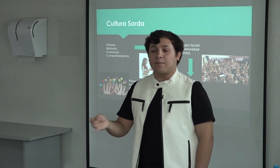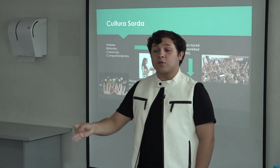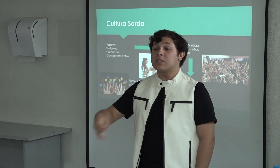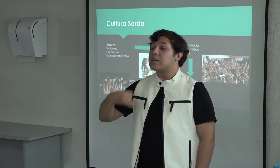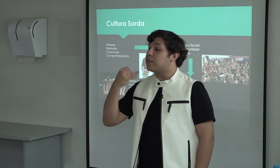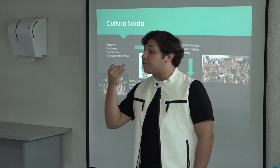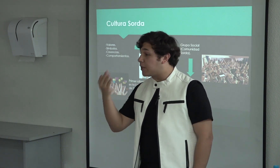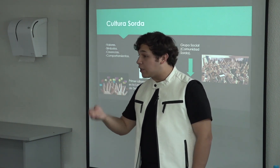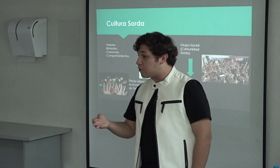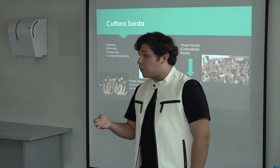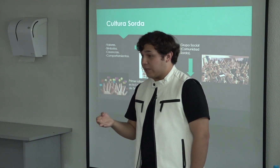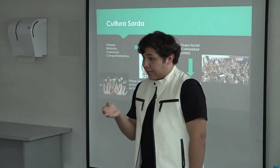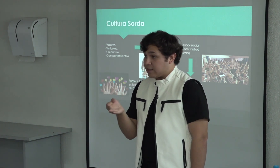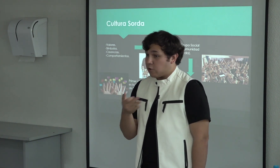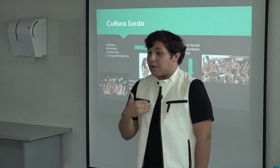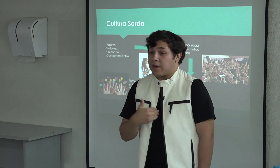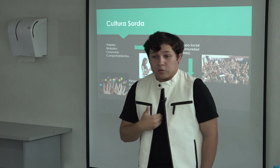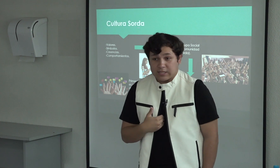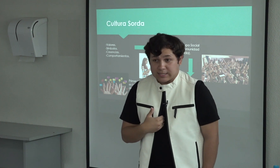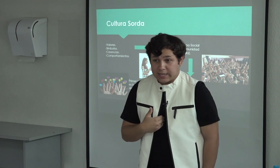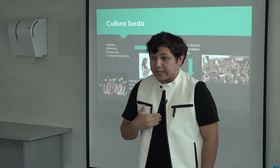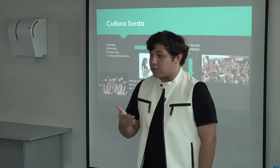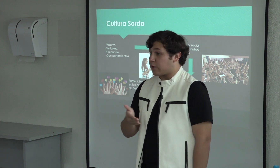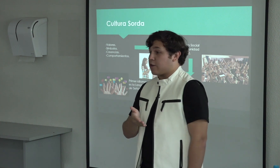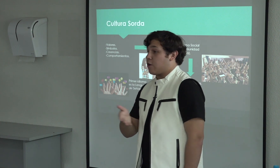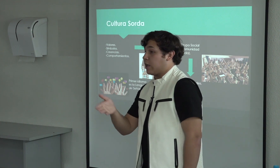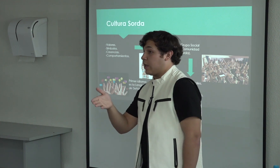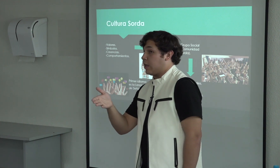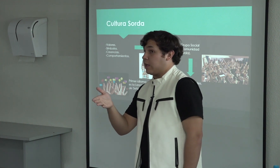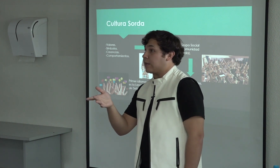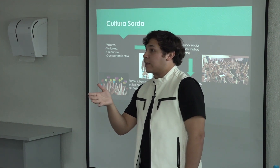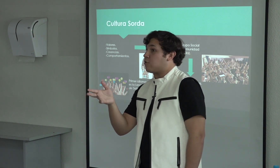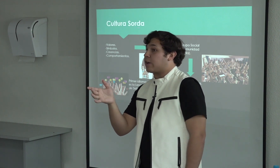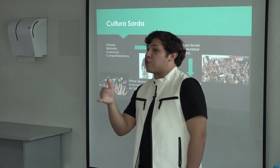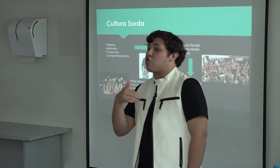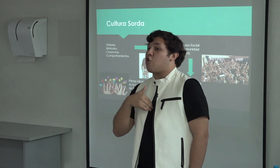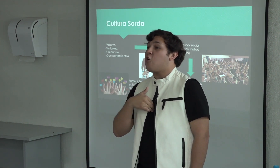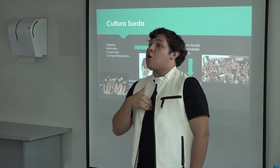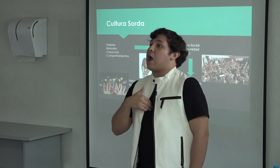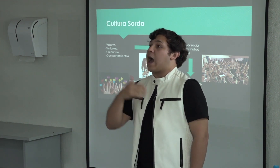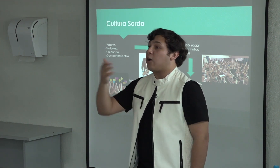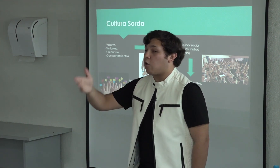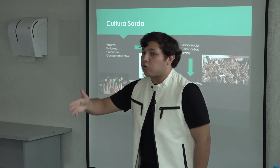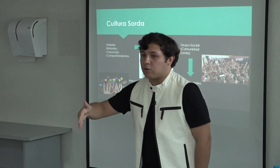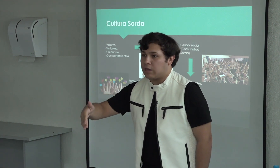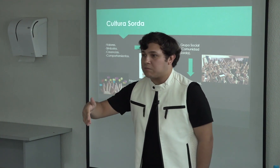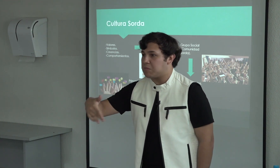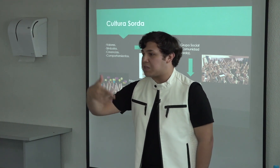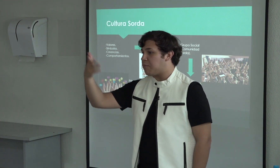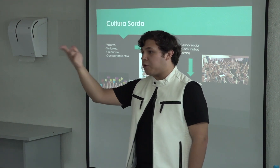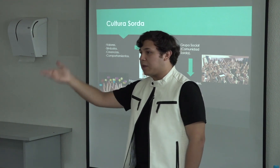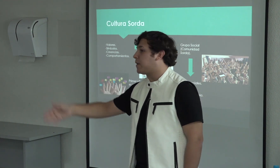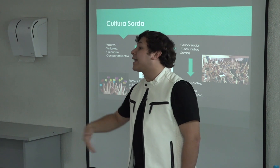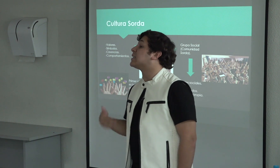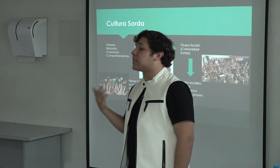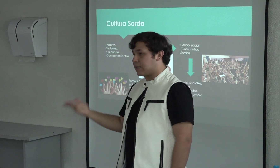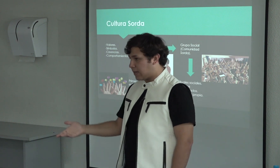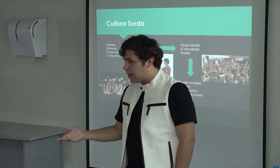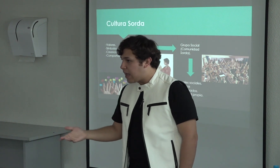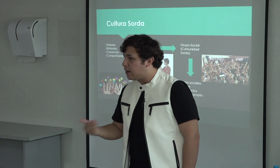trabajamos, definiendo qué es lo que me gusta hacer, qué es lo que, no, qué es lo que yo hago en mi tiempo libre, etc. Algo